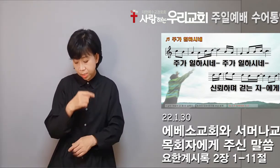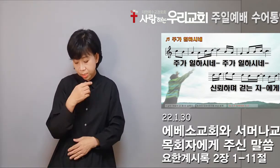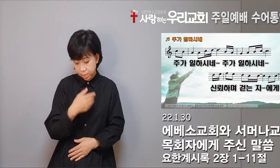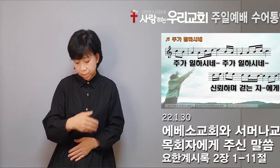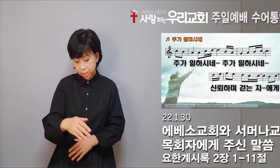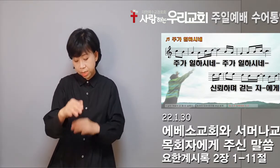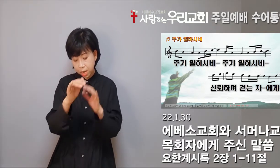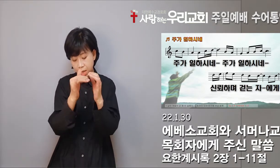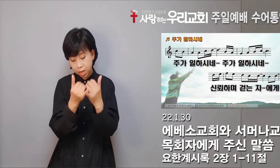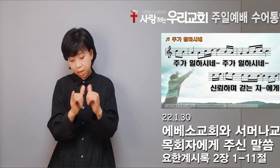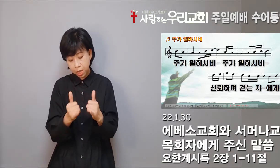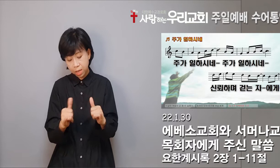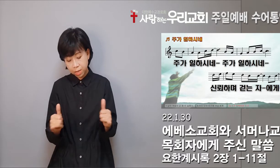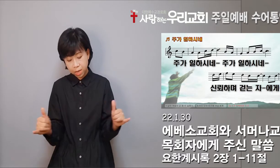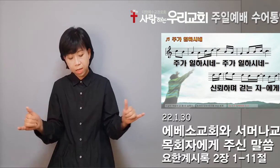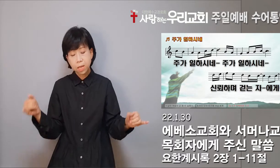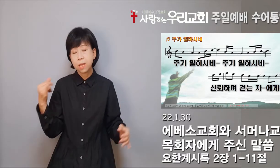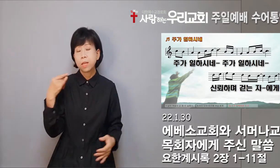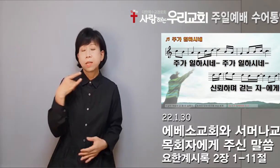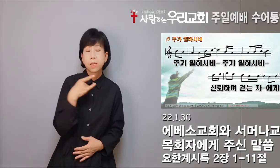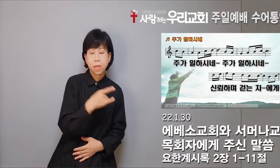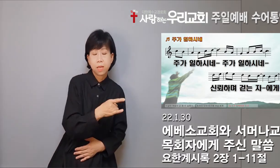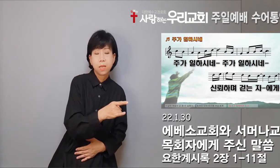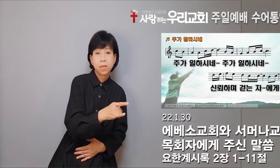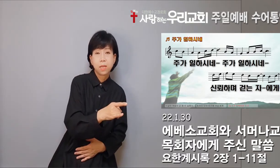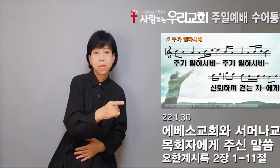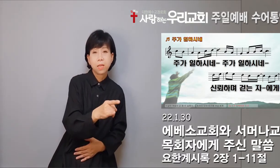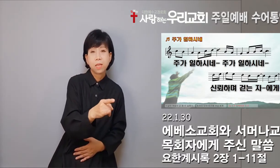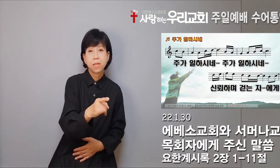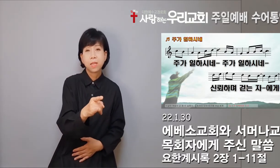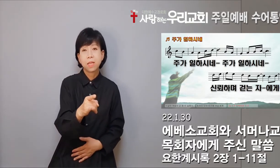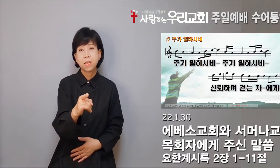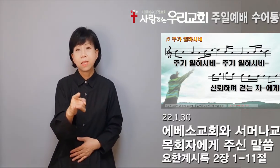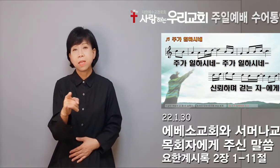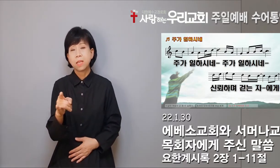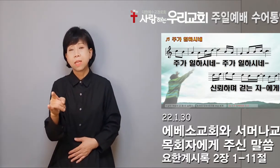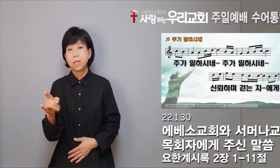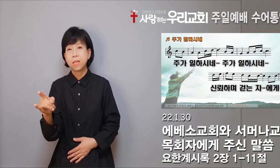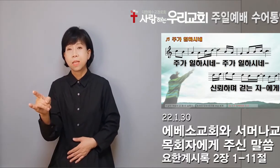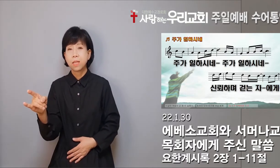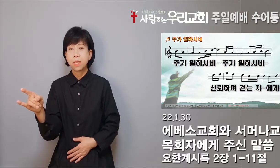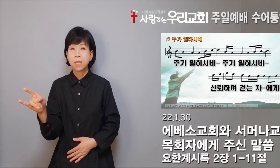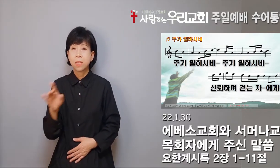신뢰하며 걷는 자에게